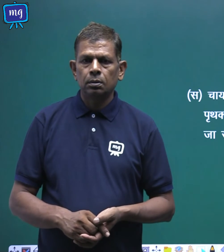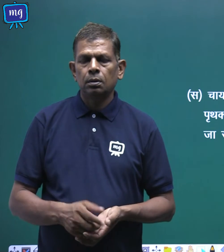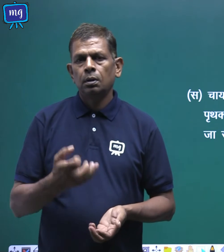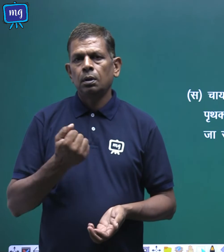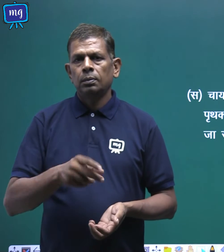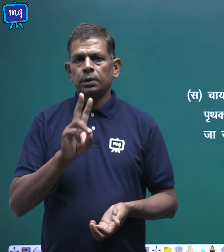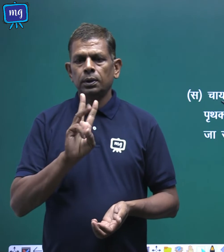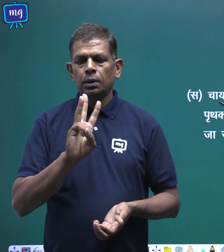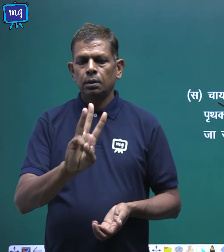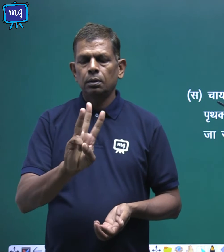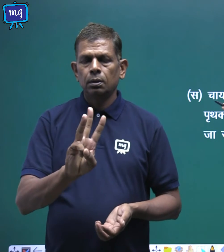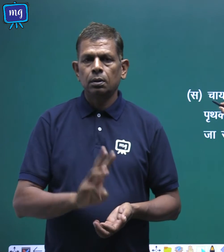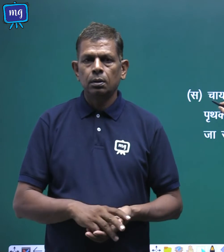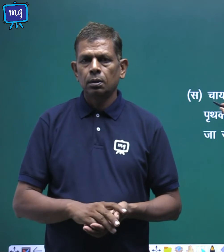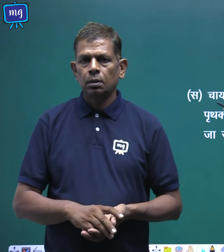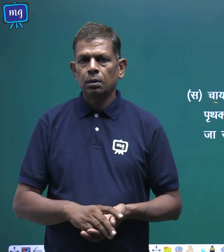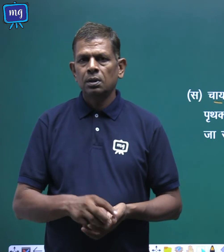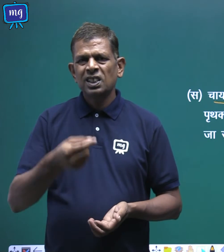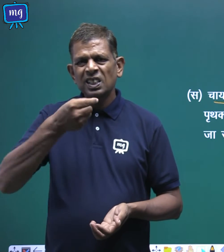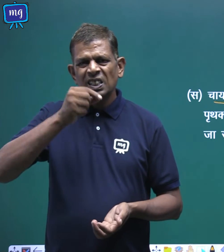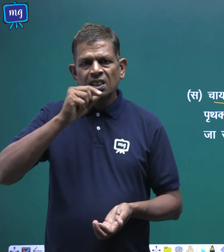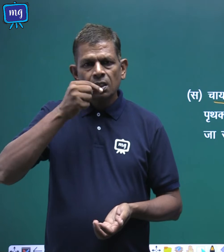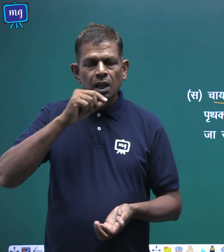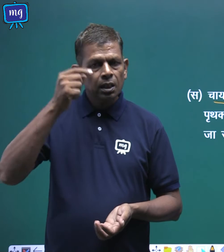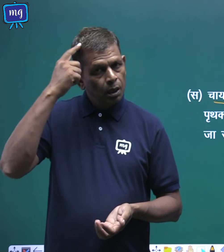नंबर 3, चाय की पत्तियों को